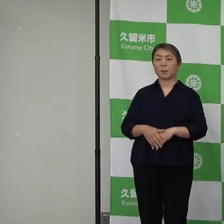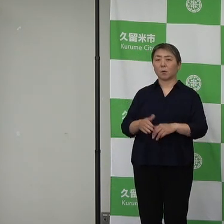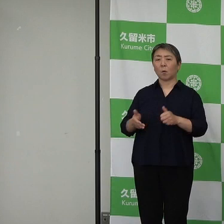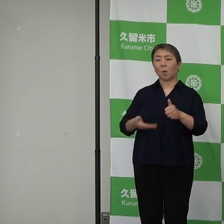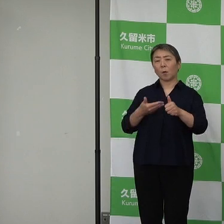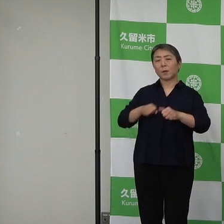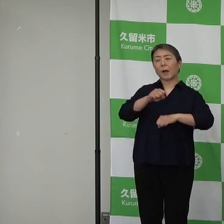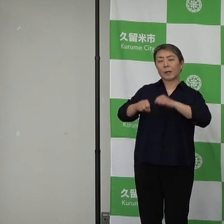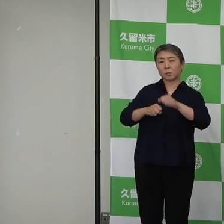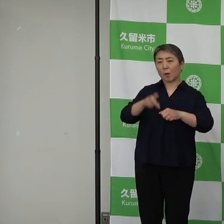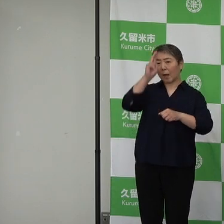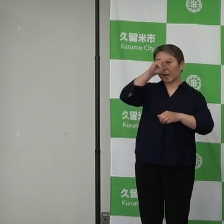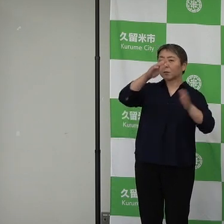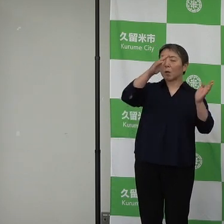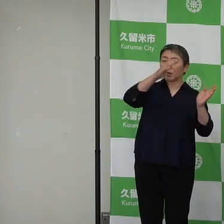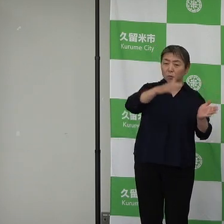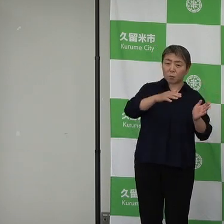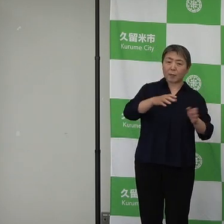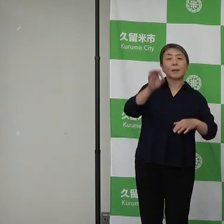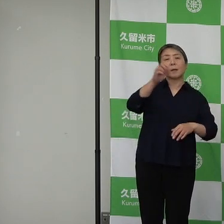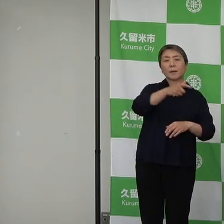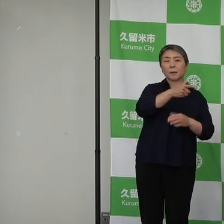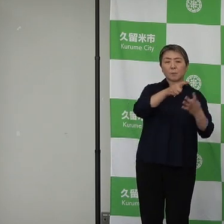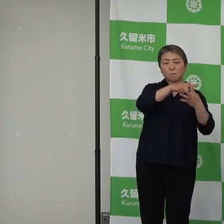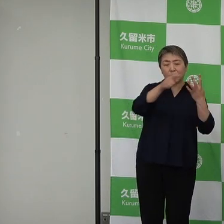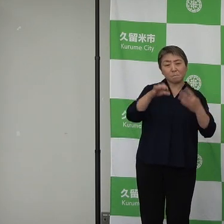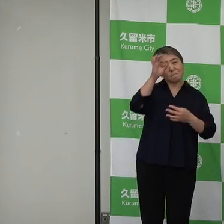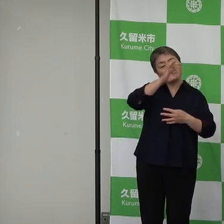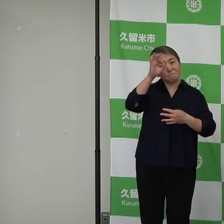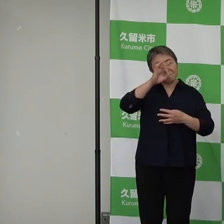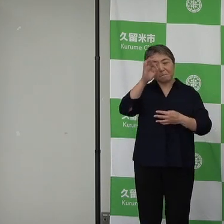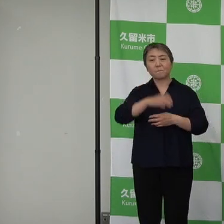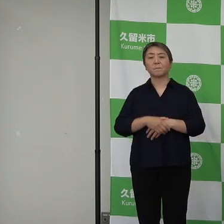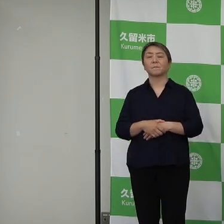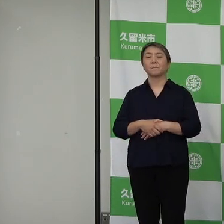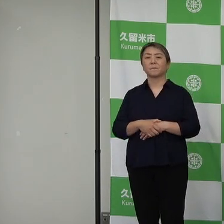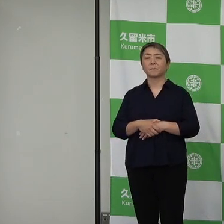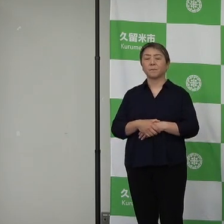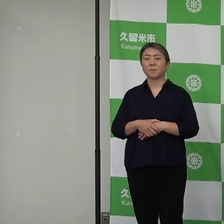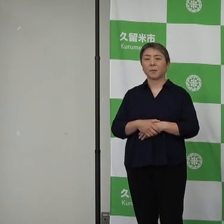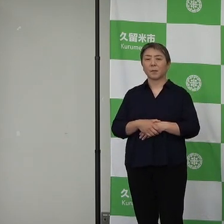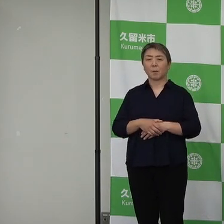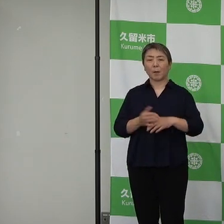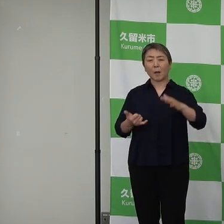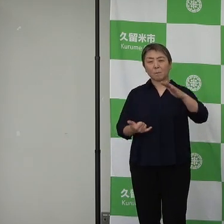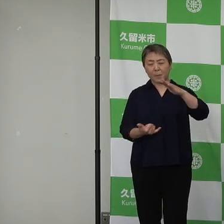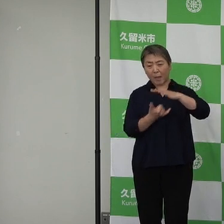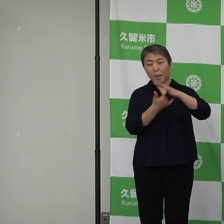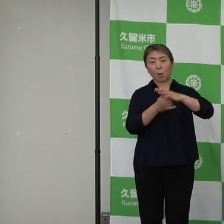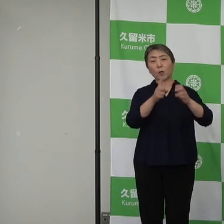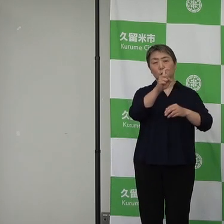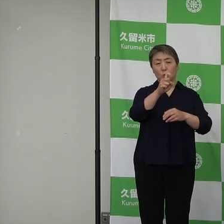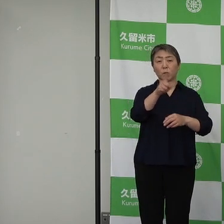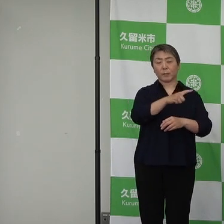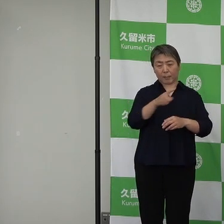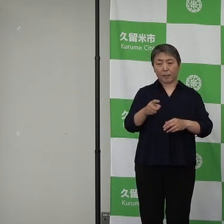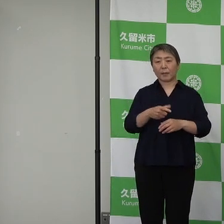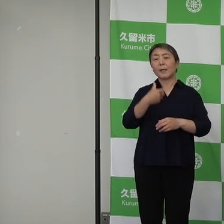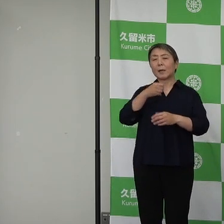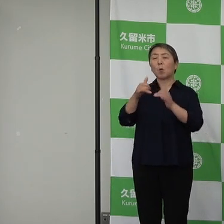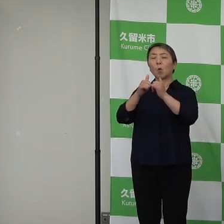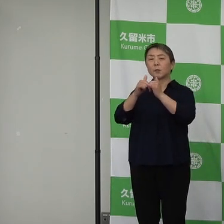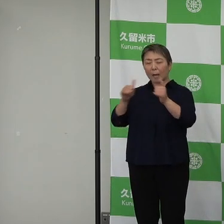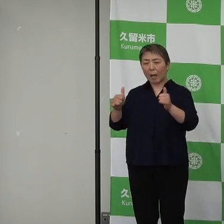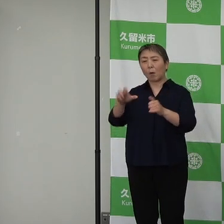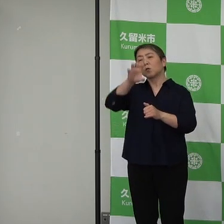動は活発な午前中に4施設を巡ります。各回10人程度の予定で、希望する人